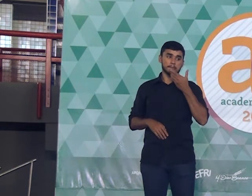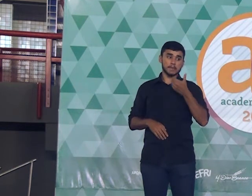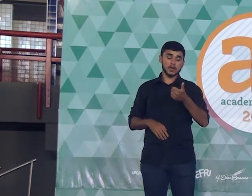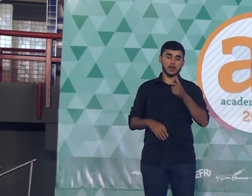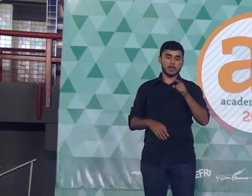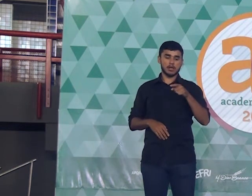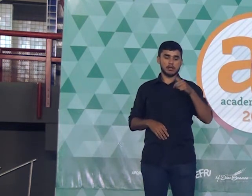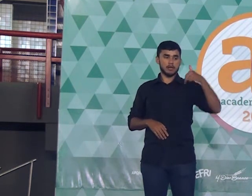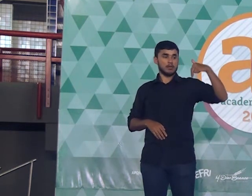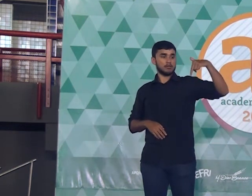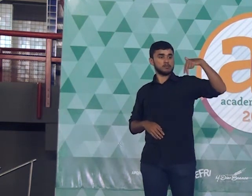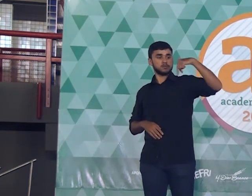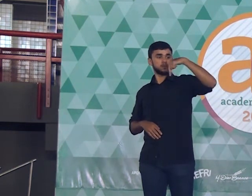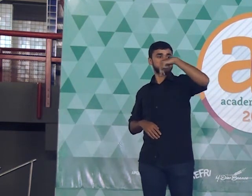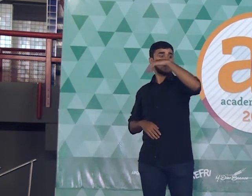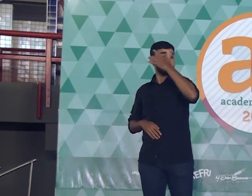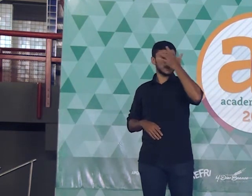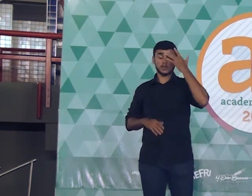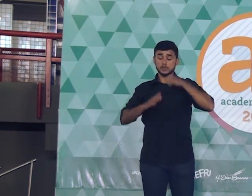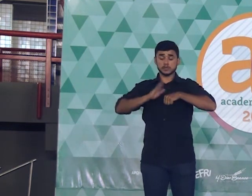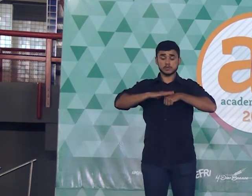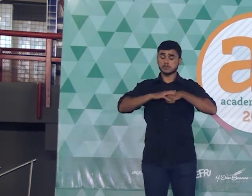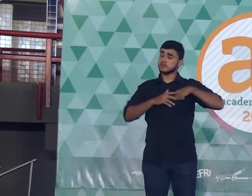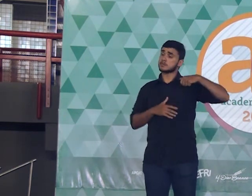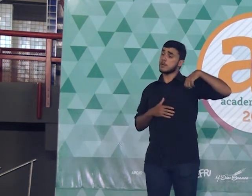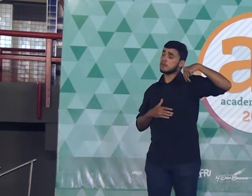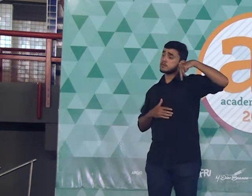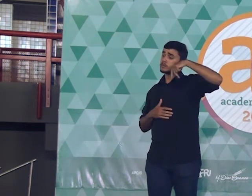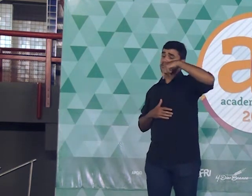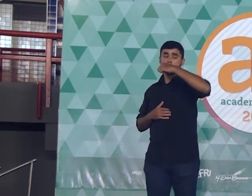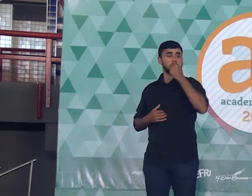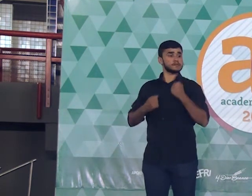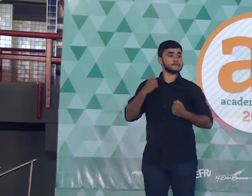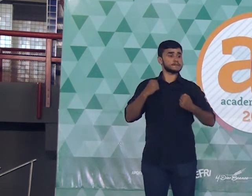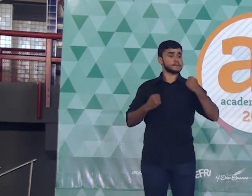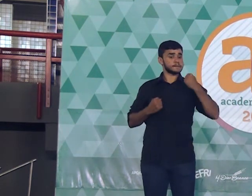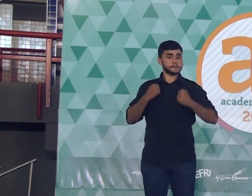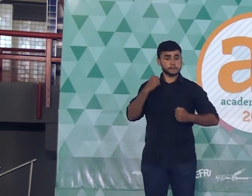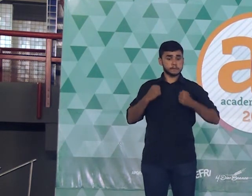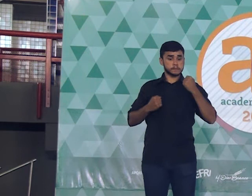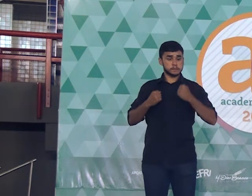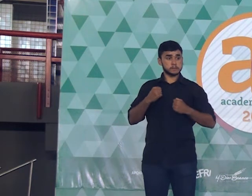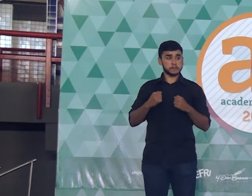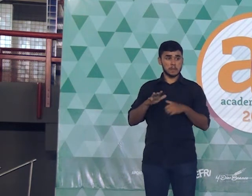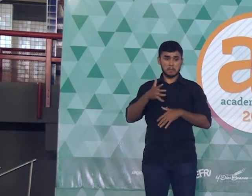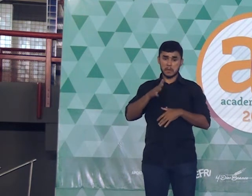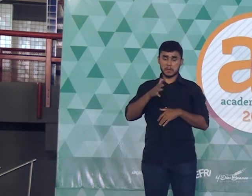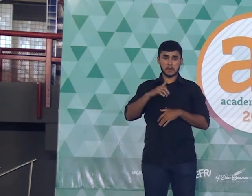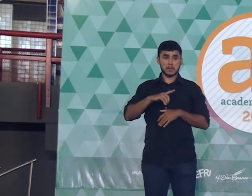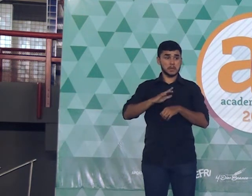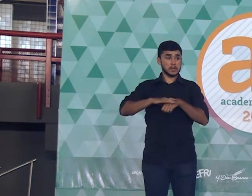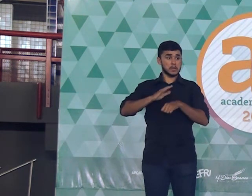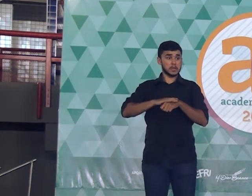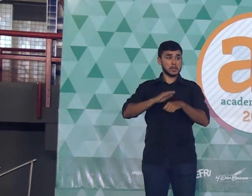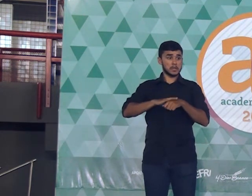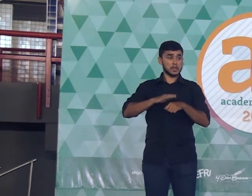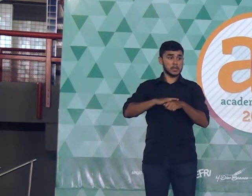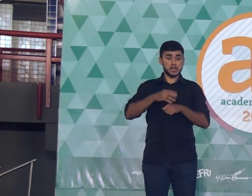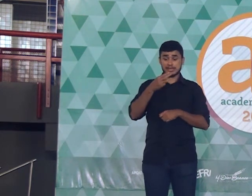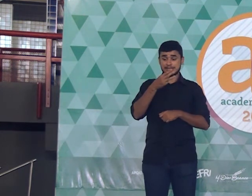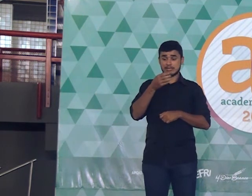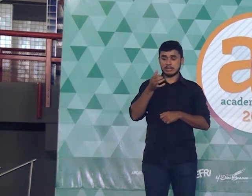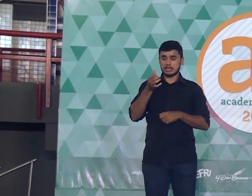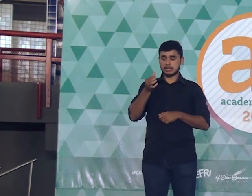é uma caminhada. Uma pessoa correndo, ela tem uma velocidade média em torno de 36